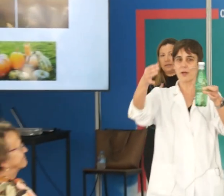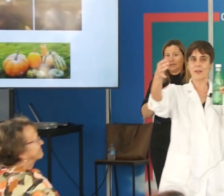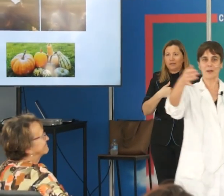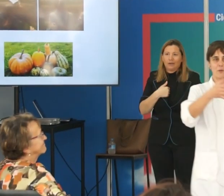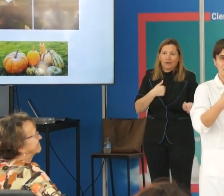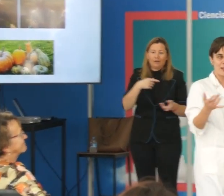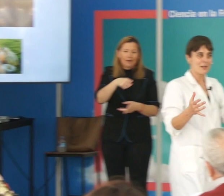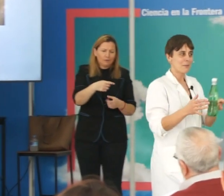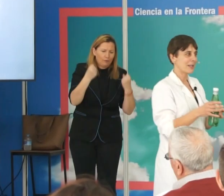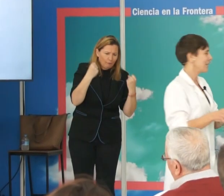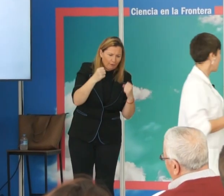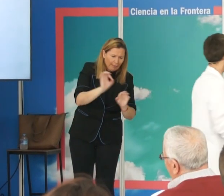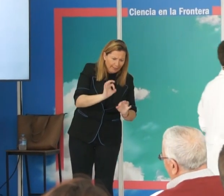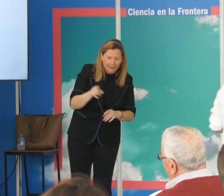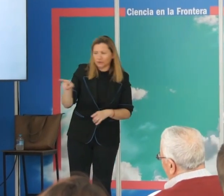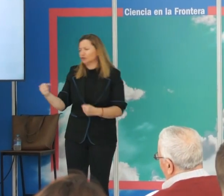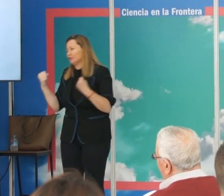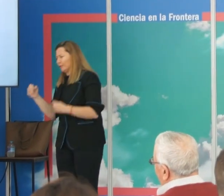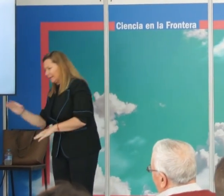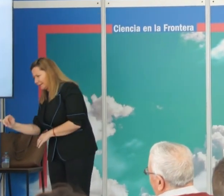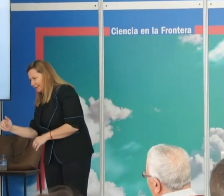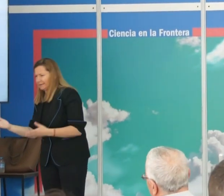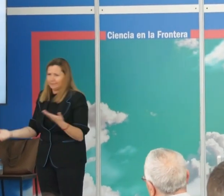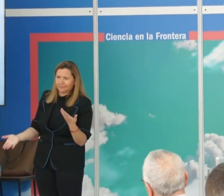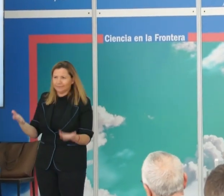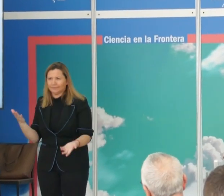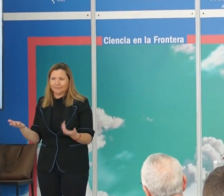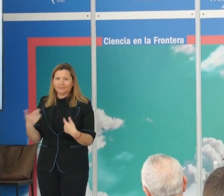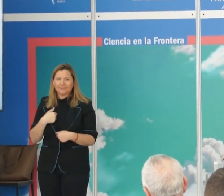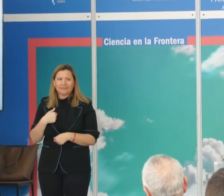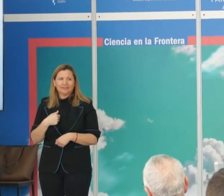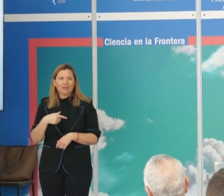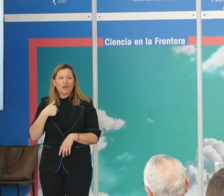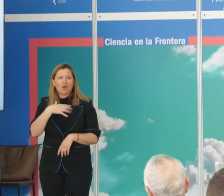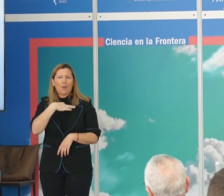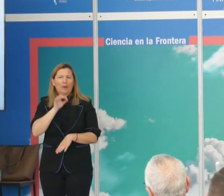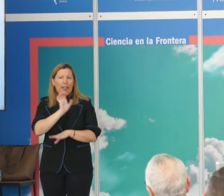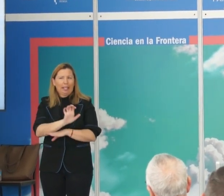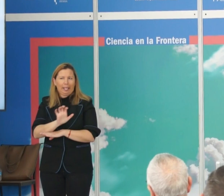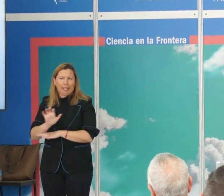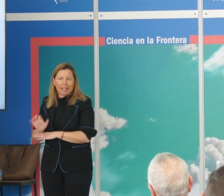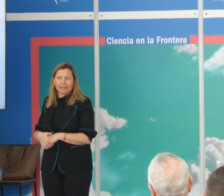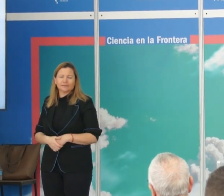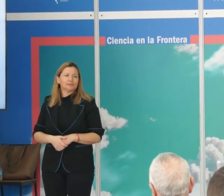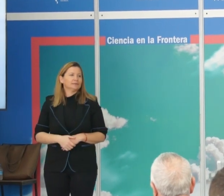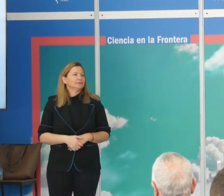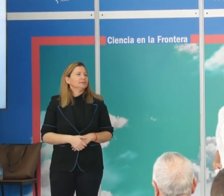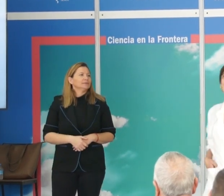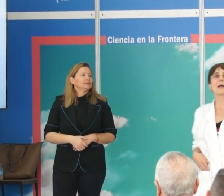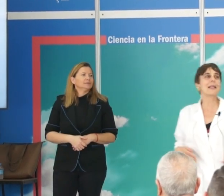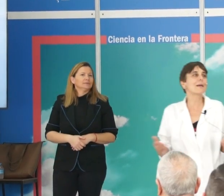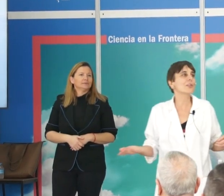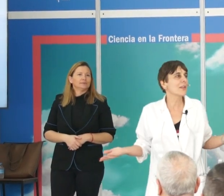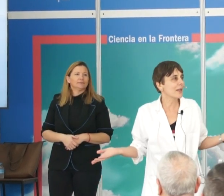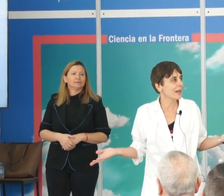no tiene fuerza, tiene fuerza. Patatín, patata. ¿Vale? Bien. Pues bien, este experimento se